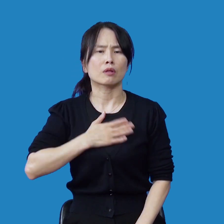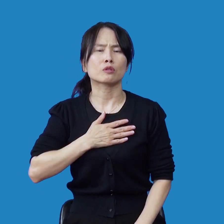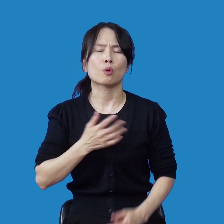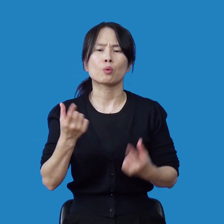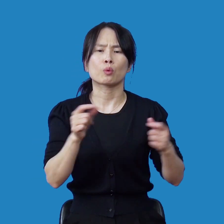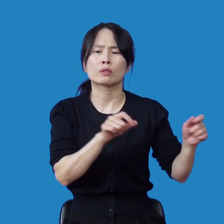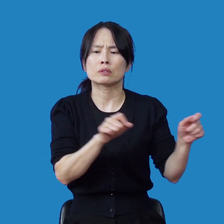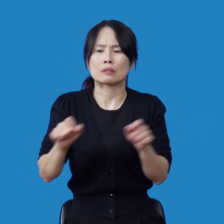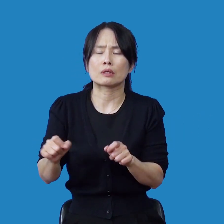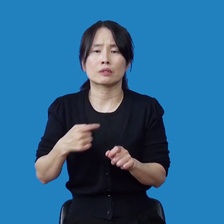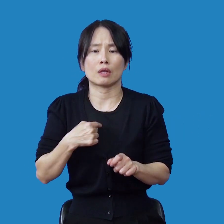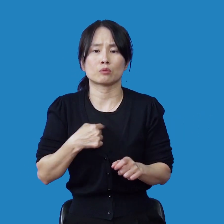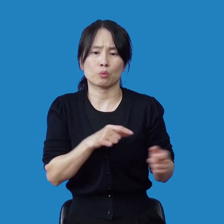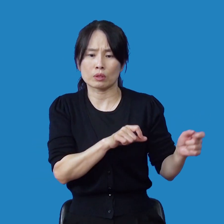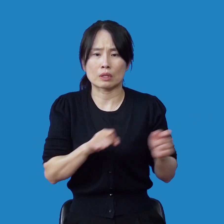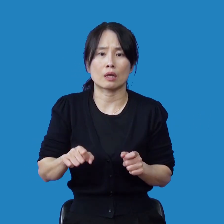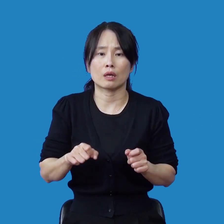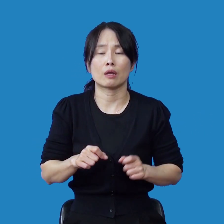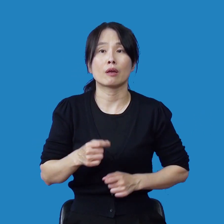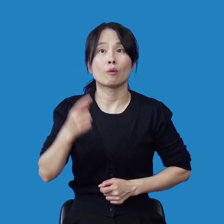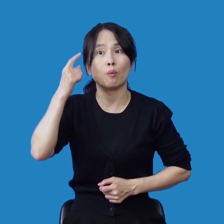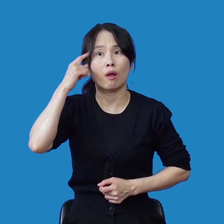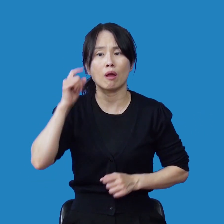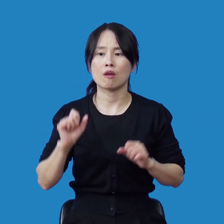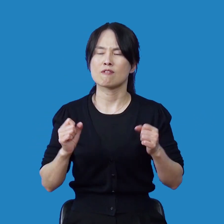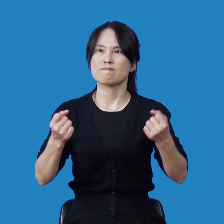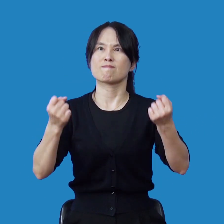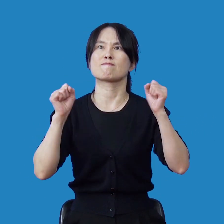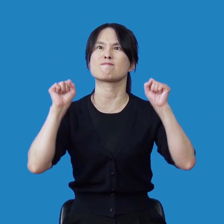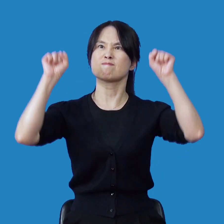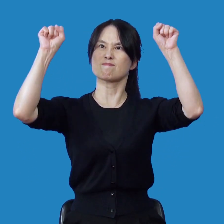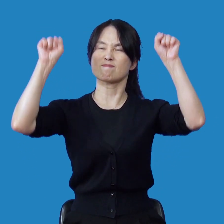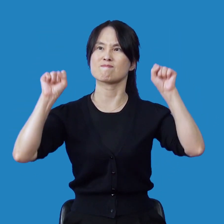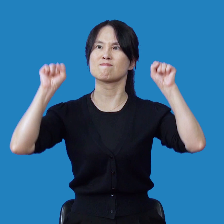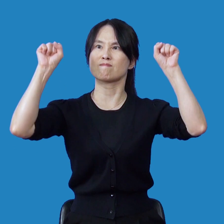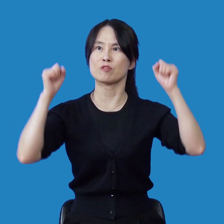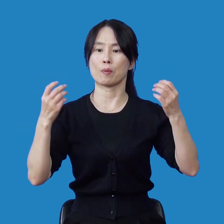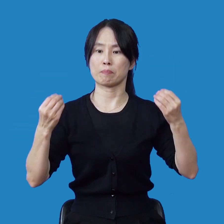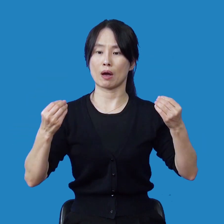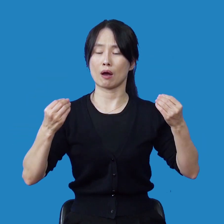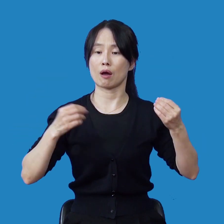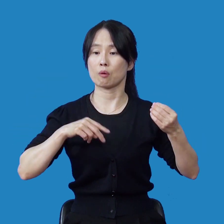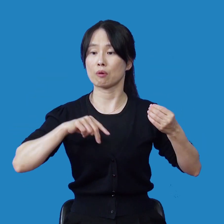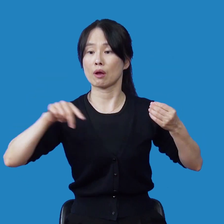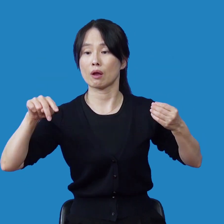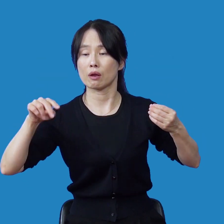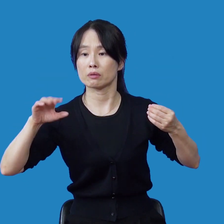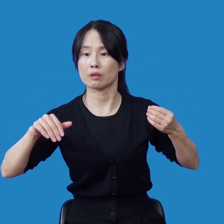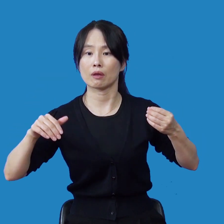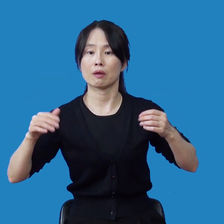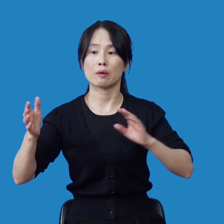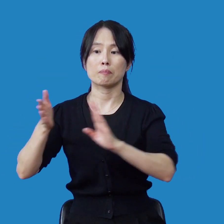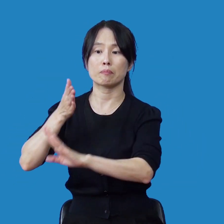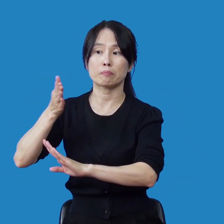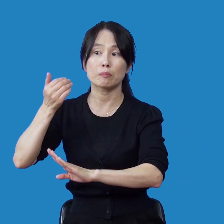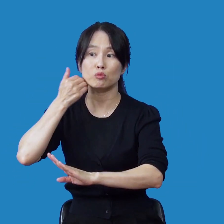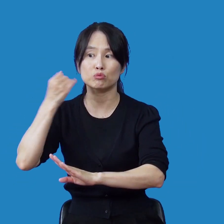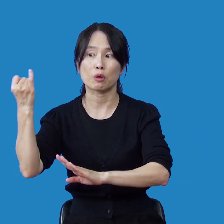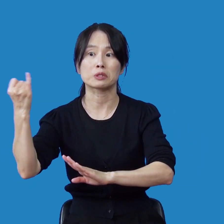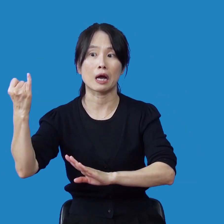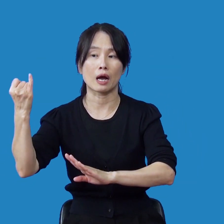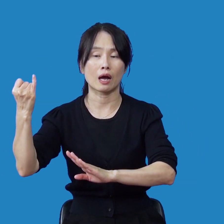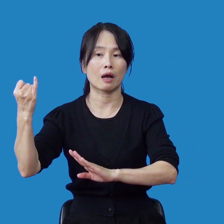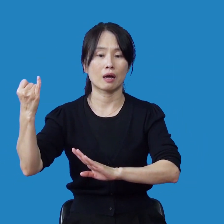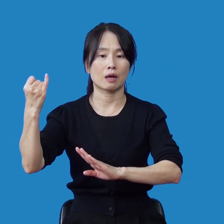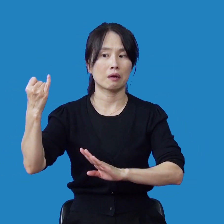있더라고요. 근력 운동을 하고 마치려고 하는데 보니까 어떤 여자분이 차례를 기다리고 있습니다. 근데